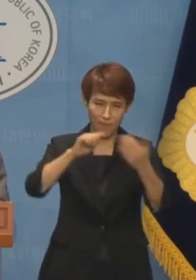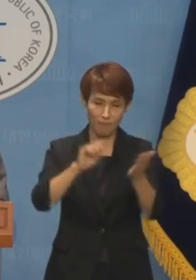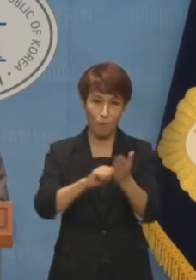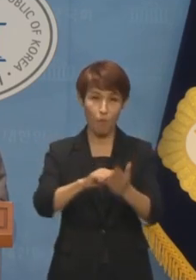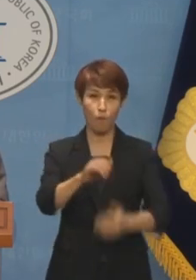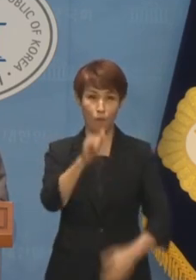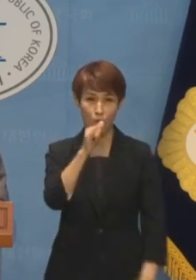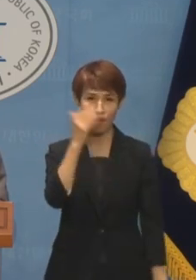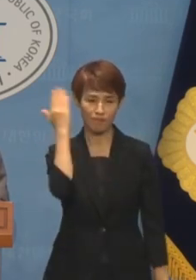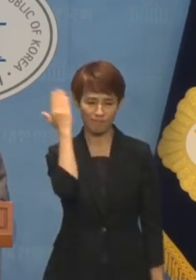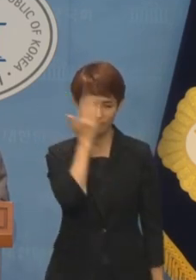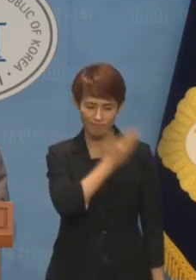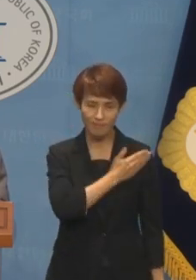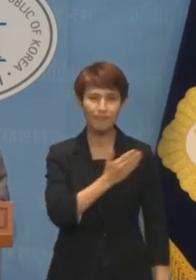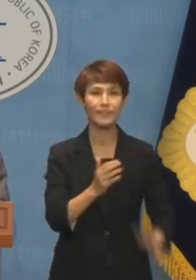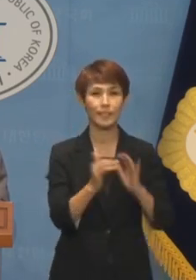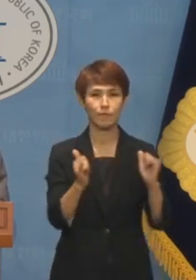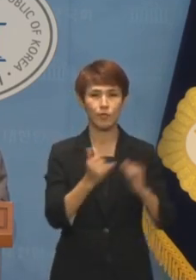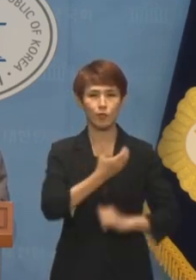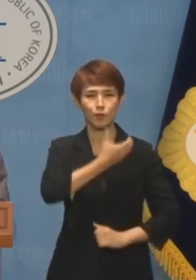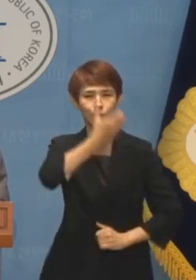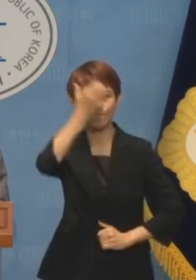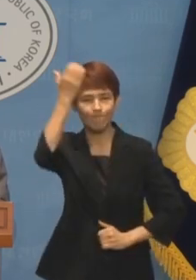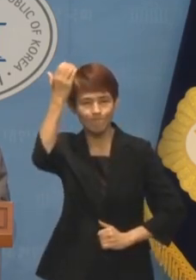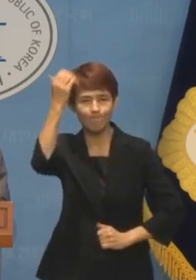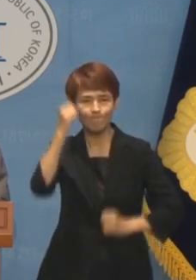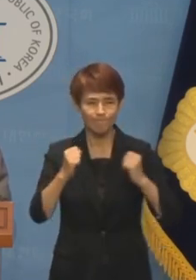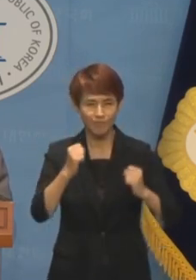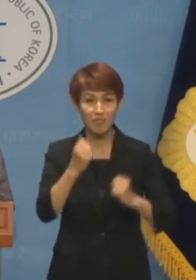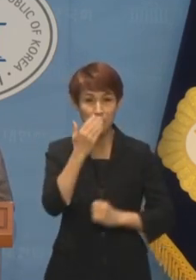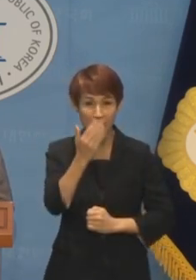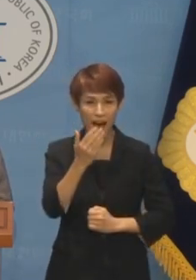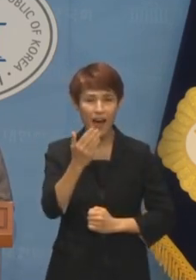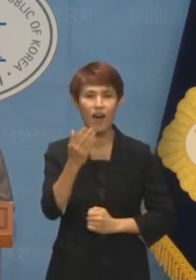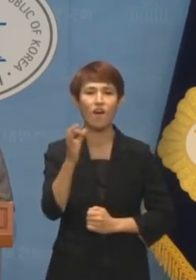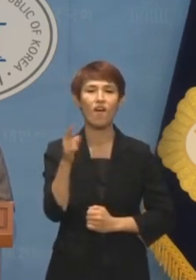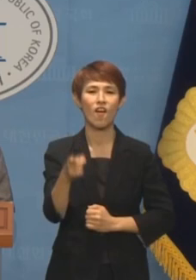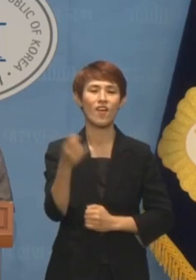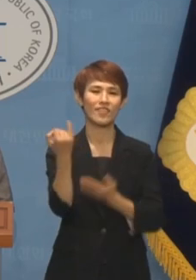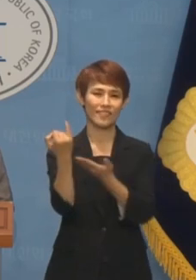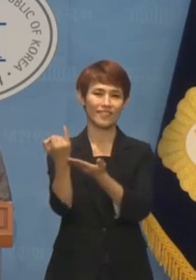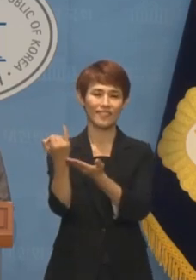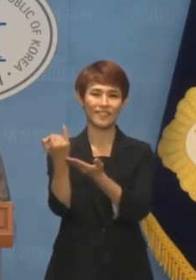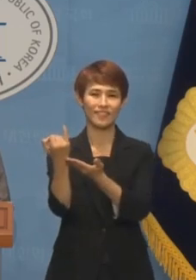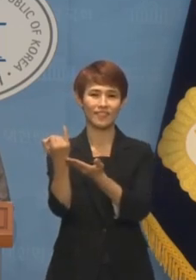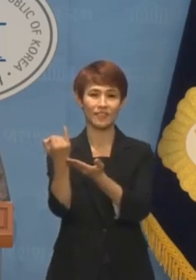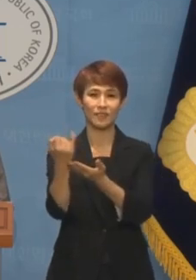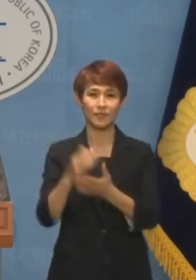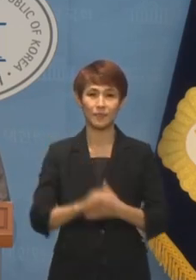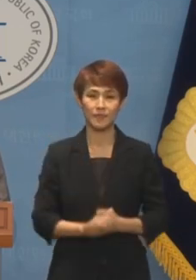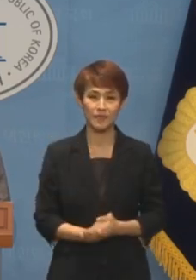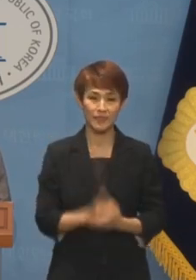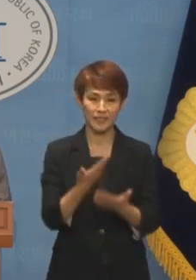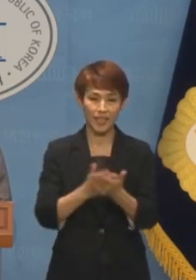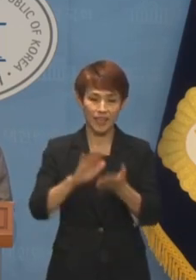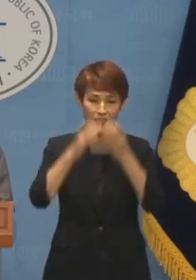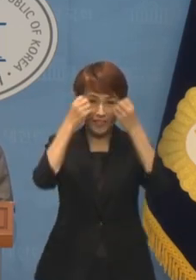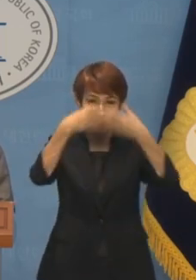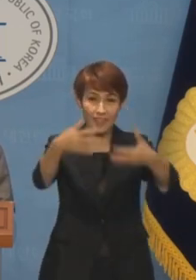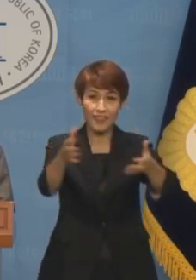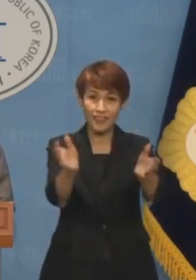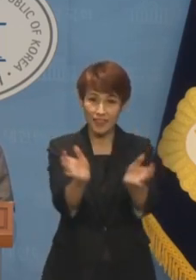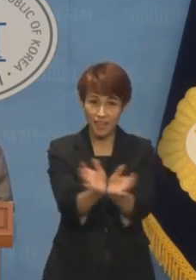순수이고 꿈을 향해 달리는 허은하 당대표 후보는 우리 개혁신당의